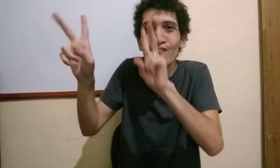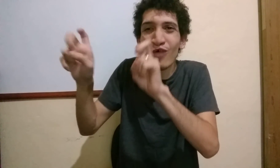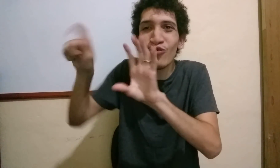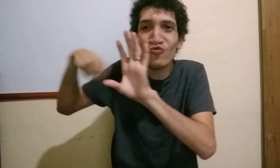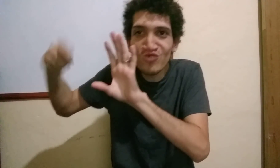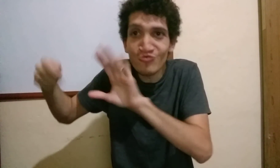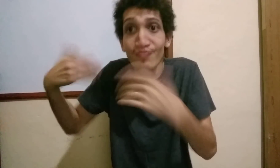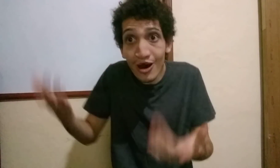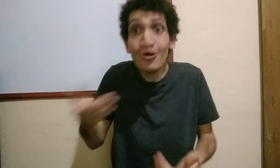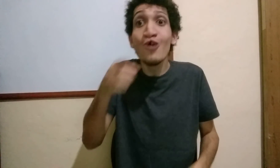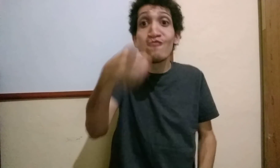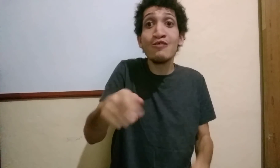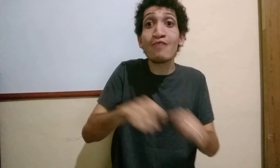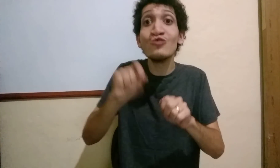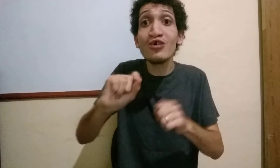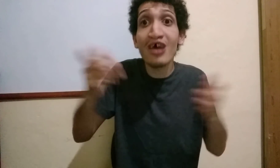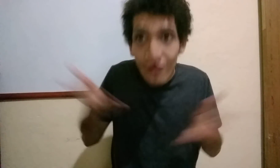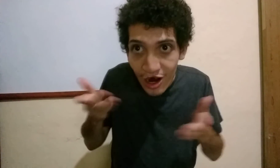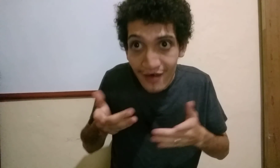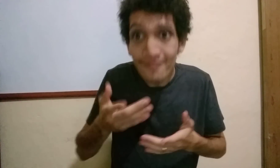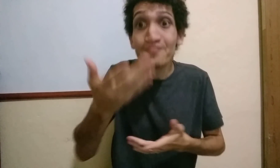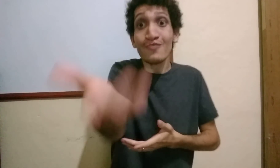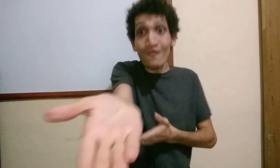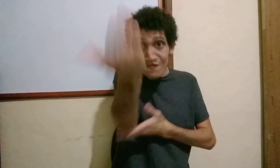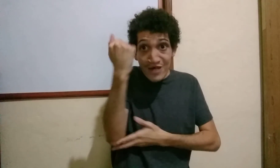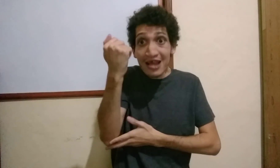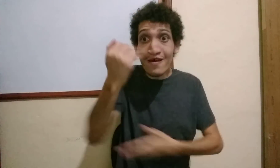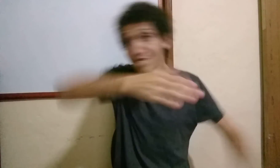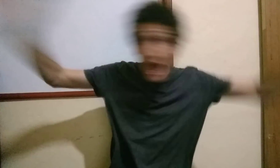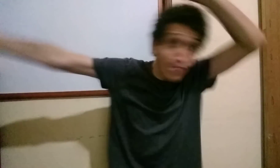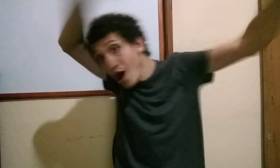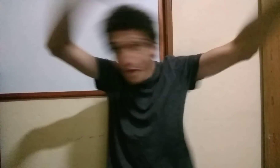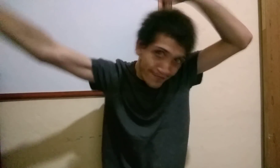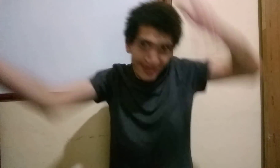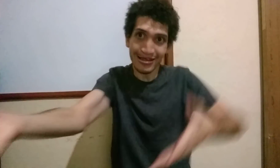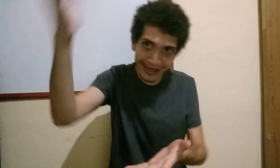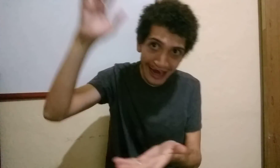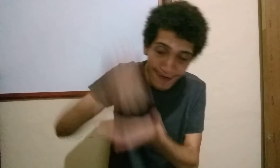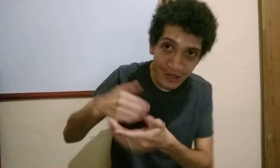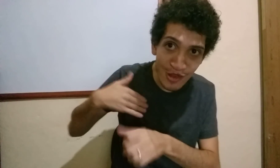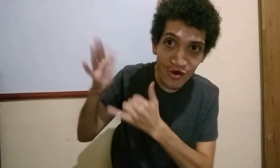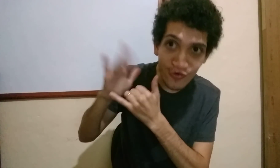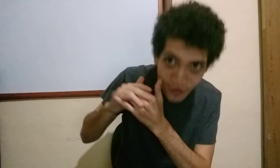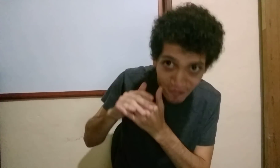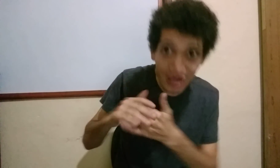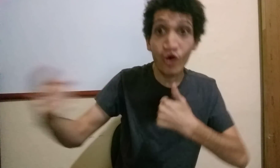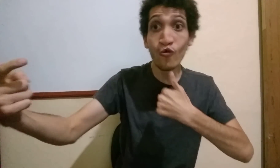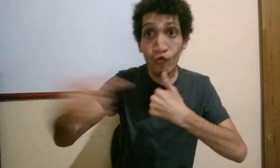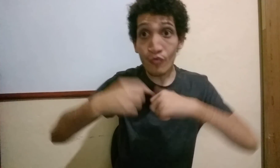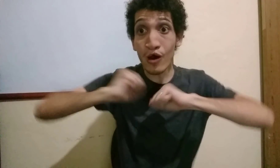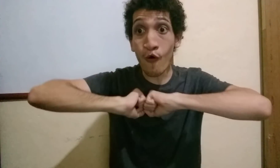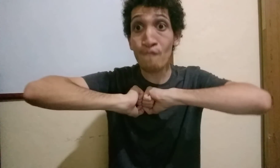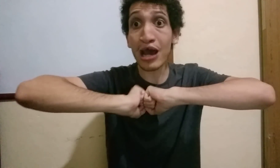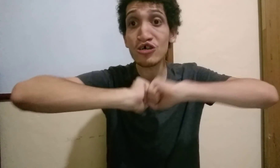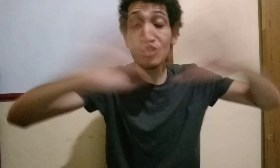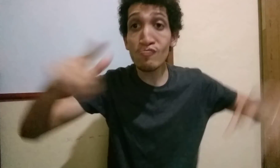pra outro vídeo! Então! Você fazer o que agora? Vem! VAMO! Se inscreva aqui no meu Youtube! Curta! Compartilhe